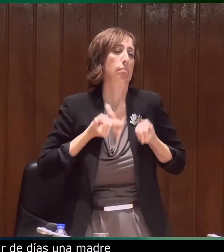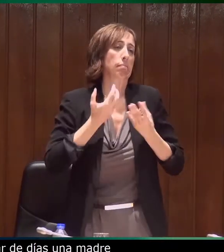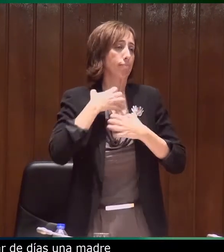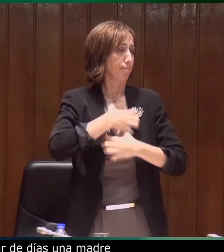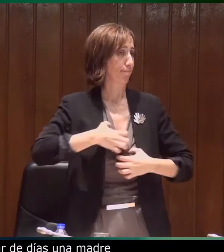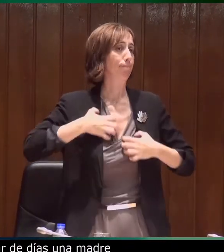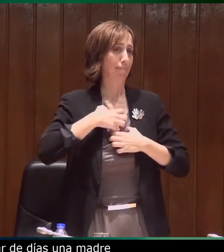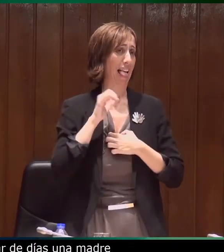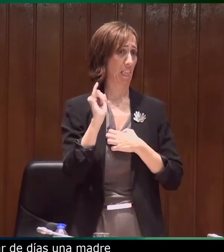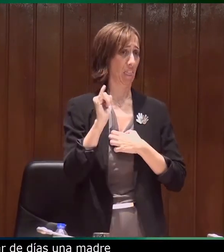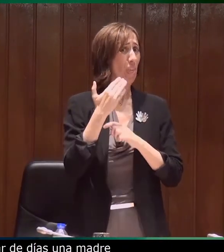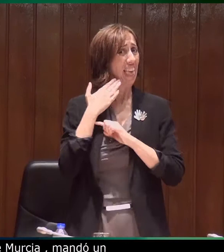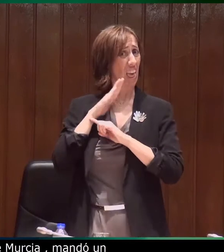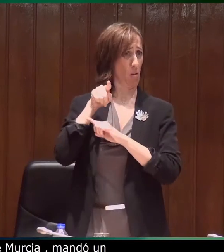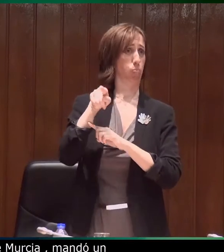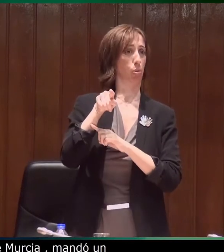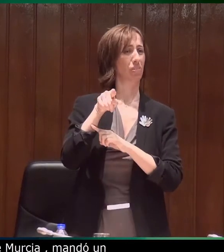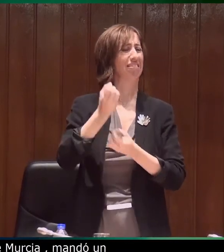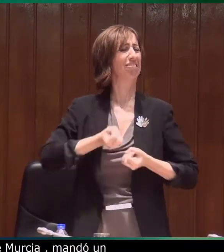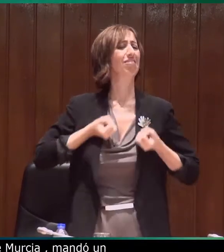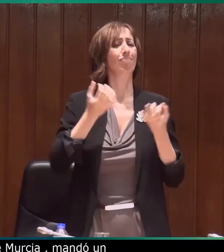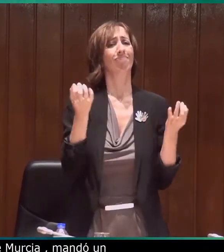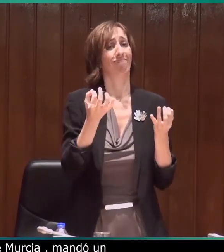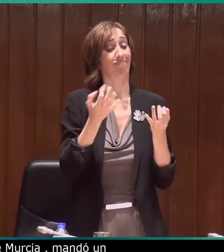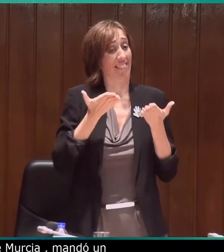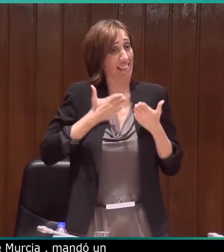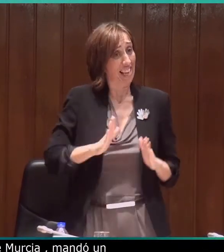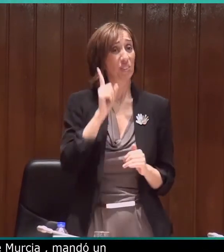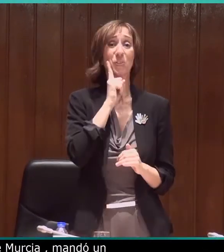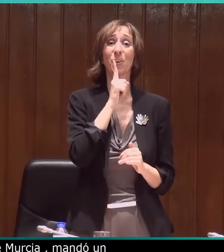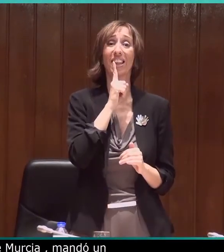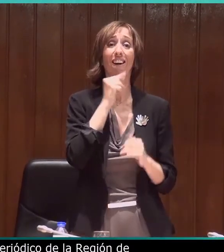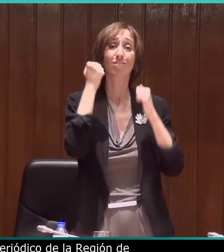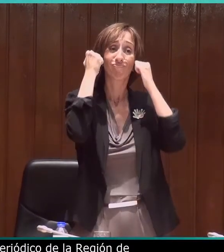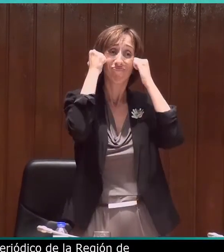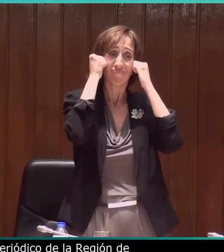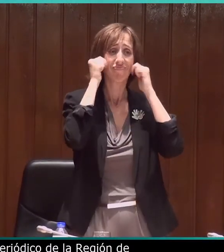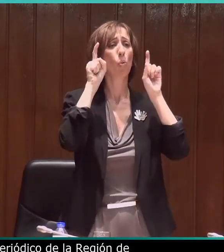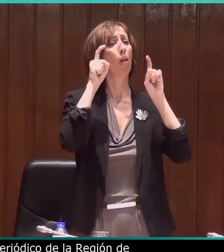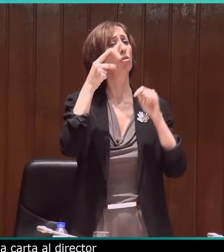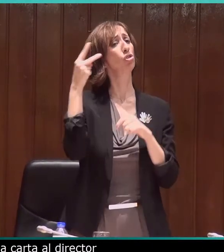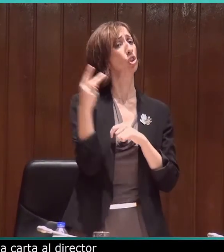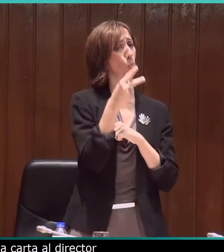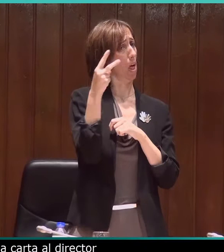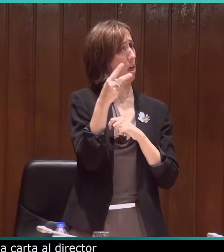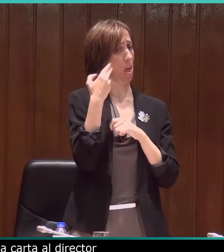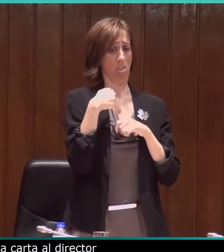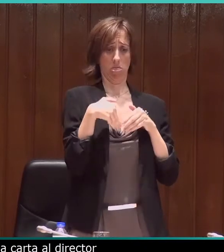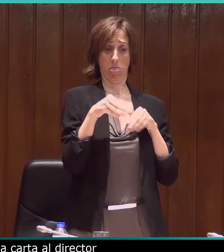director expresando su malestar Y esto es un ejemplo de lo que decía anteriormente este filósofo